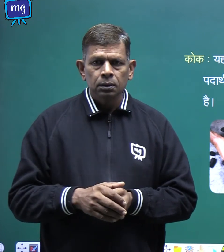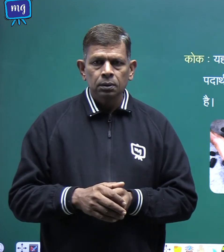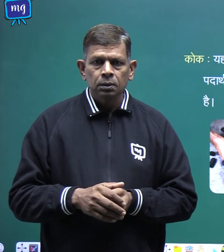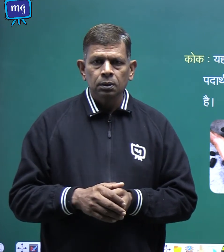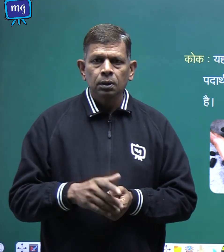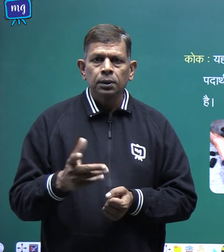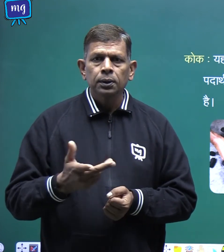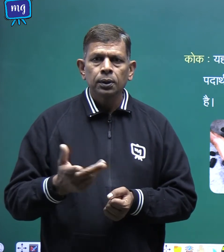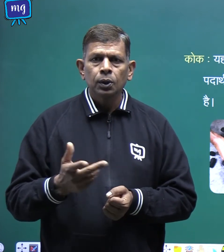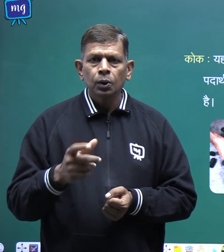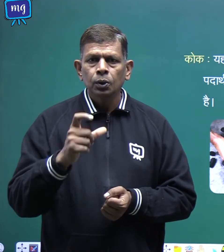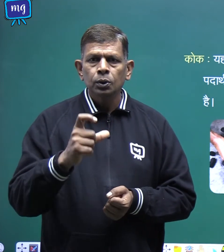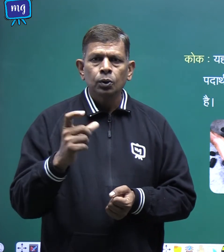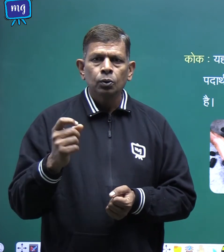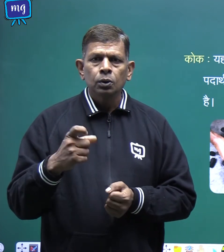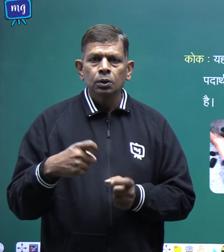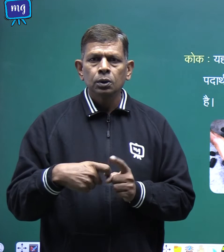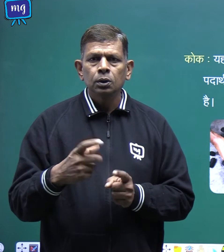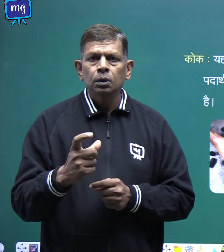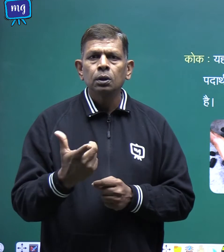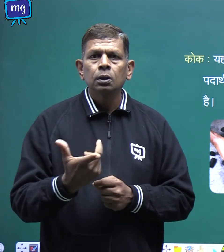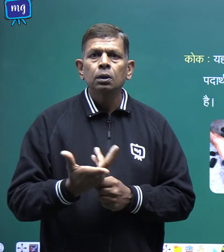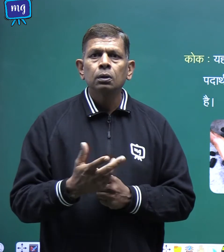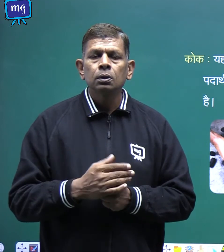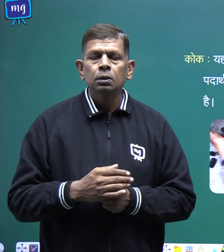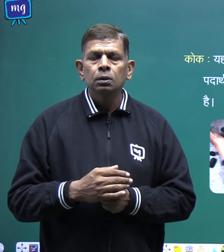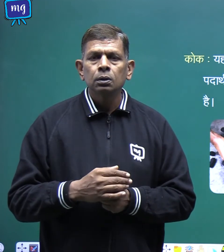कि कोक क्या होता है।